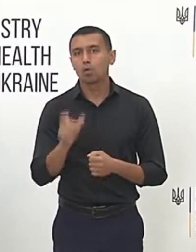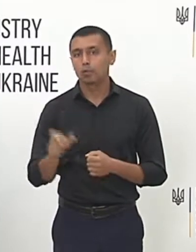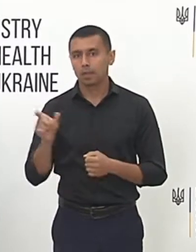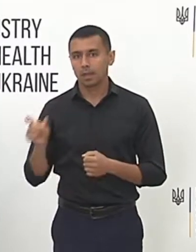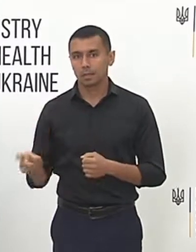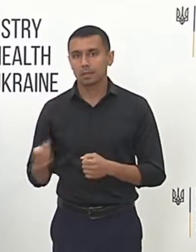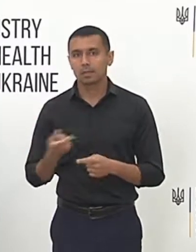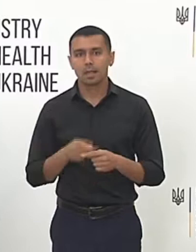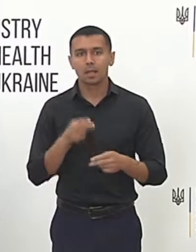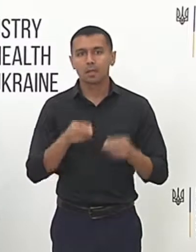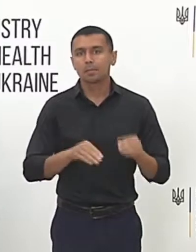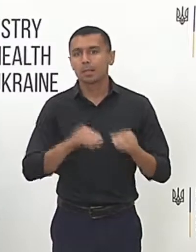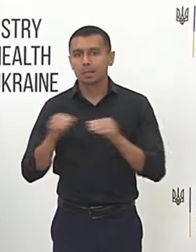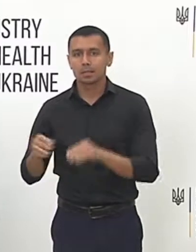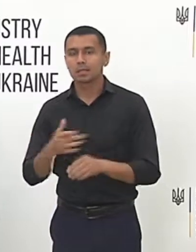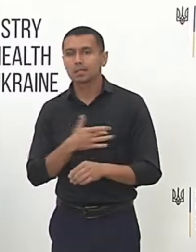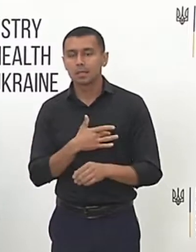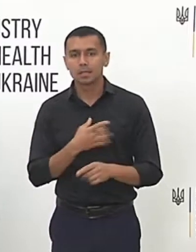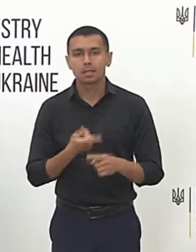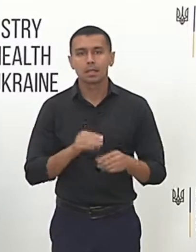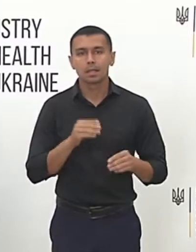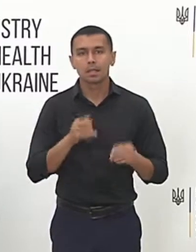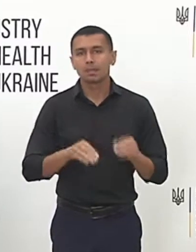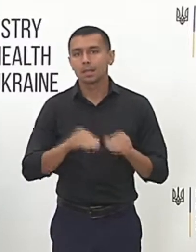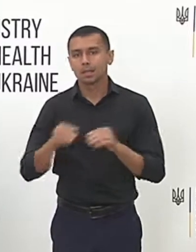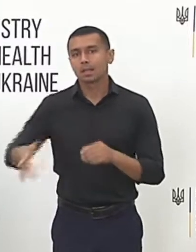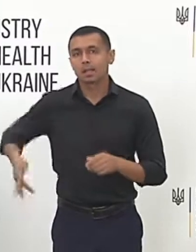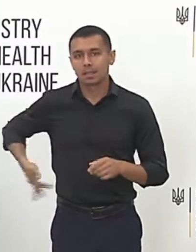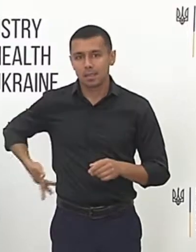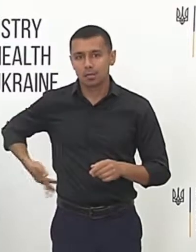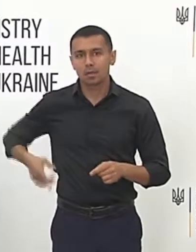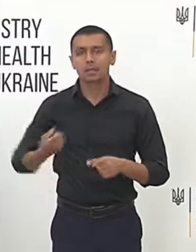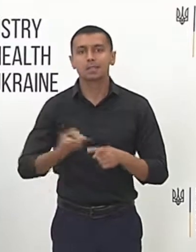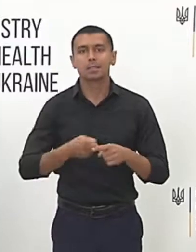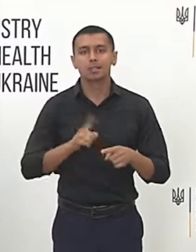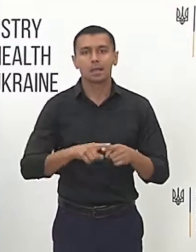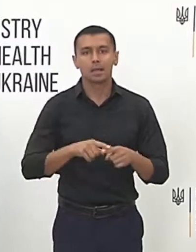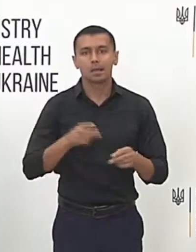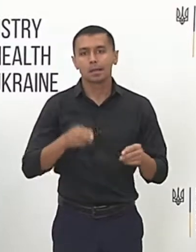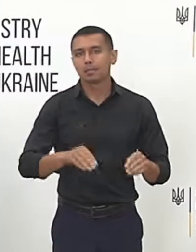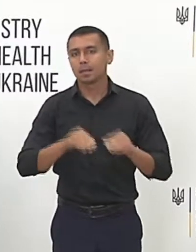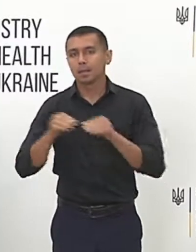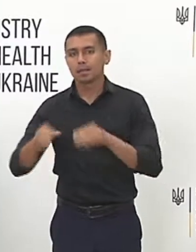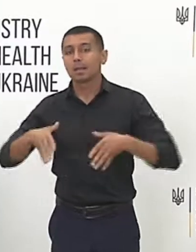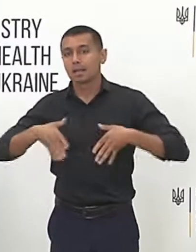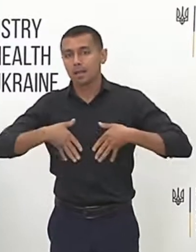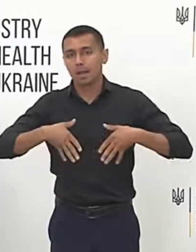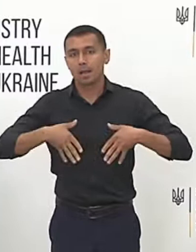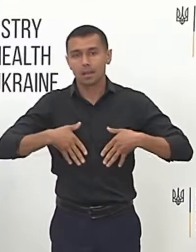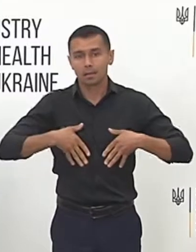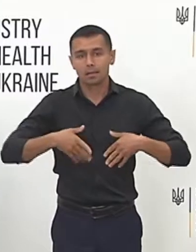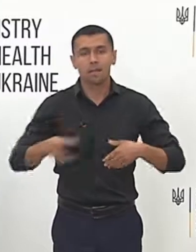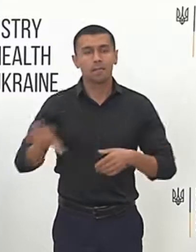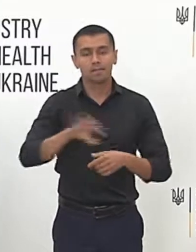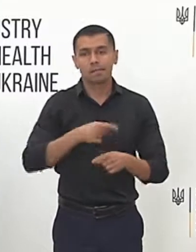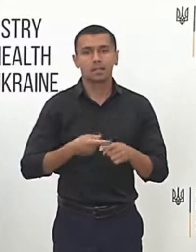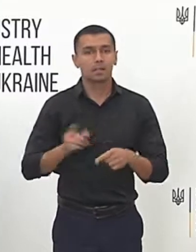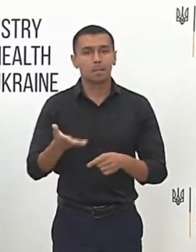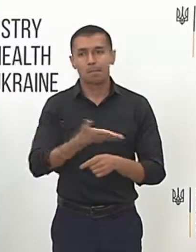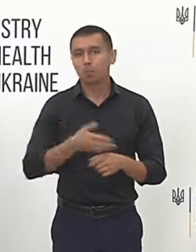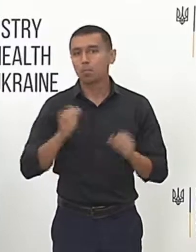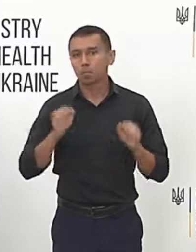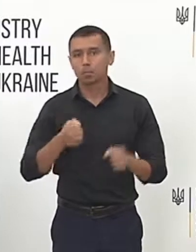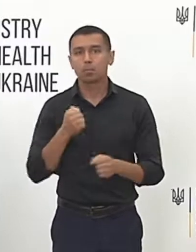людей. Це трансплантація серця, це трансплантація нирок, це трансплантація легень. І все це ми